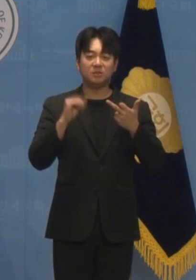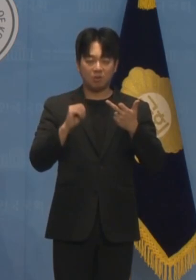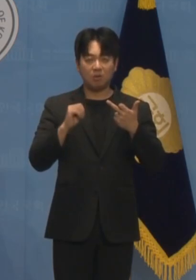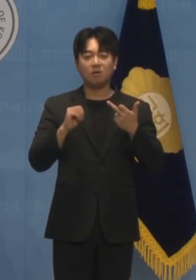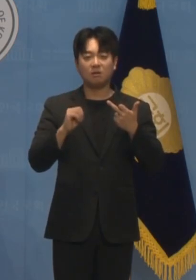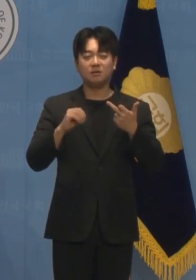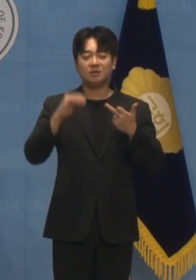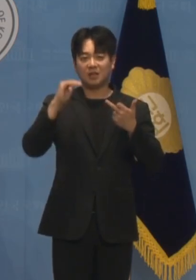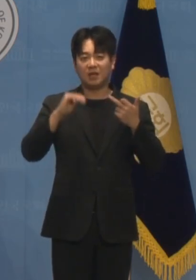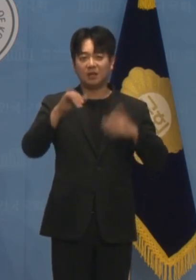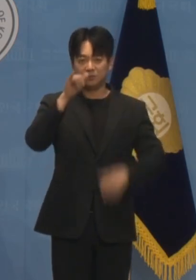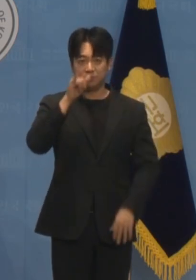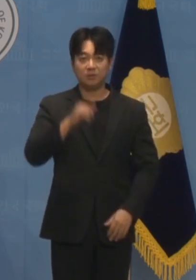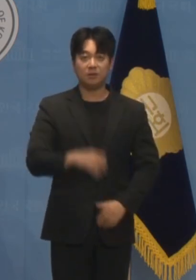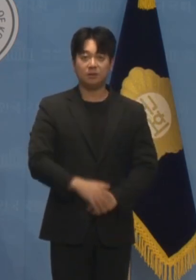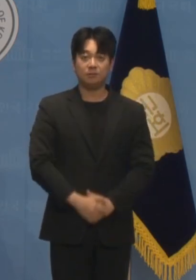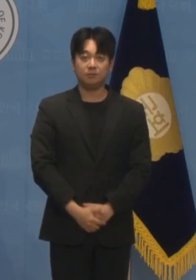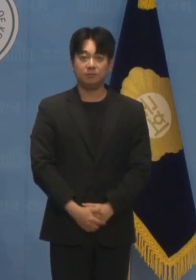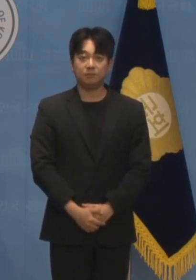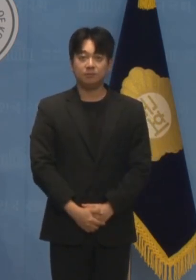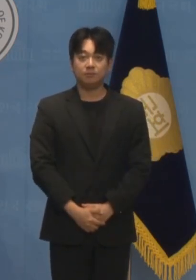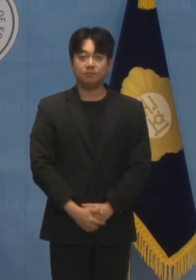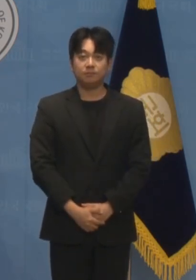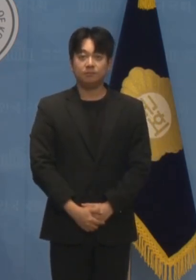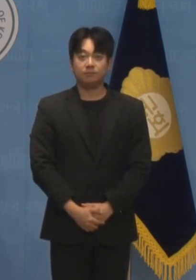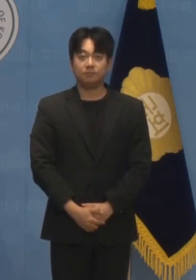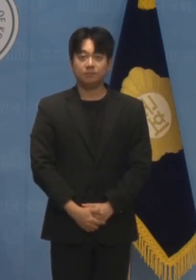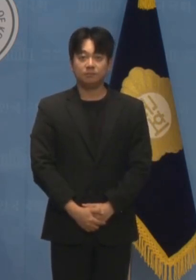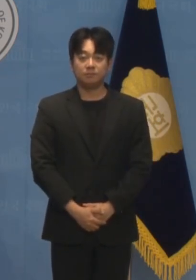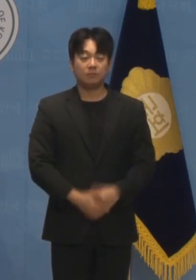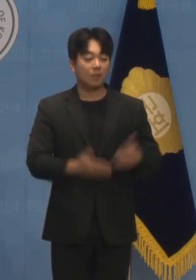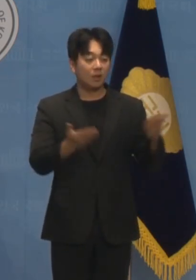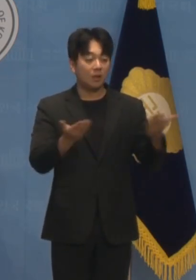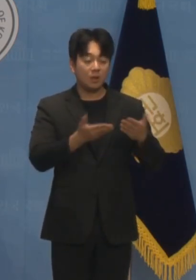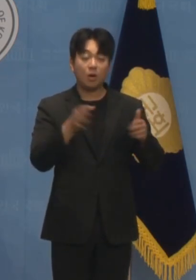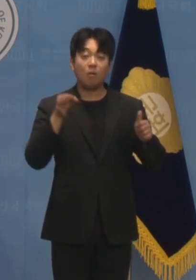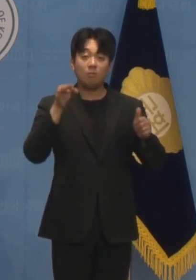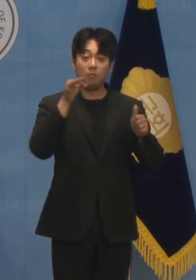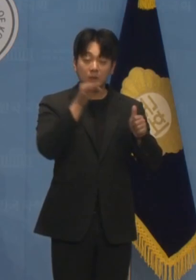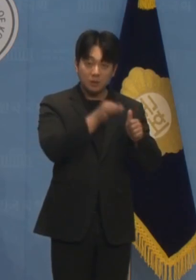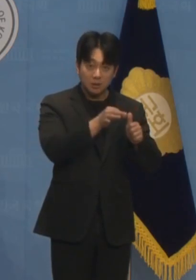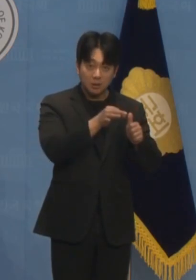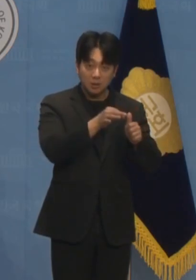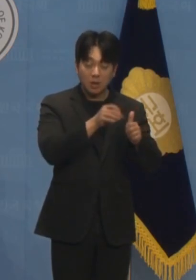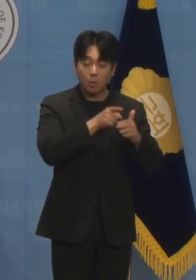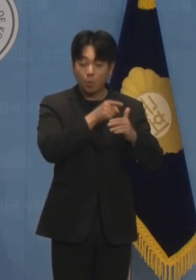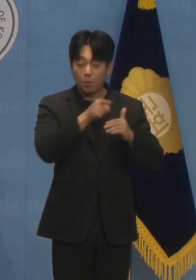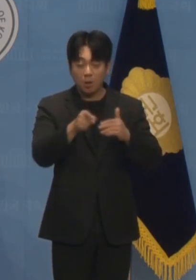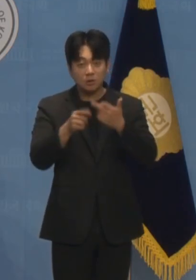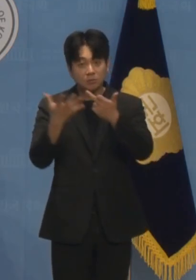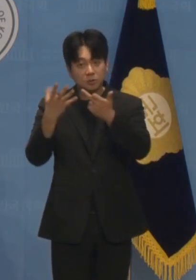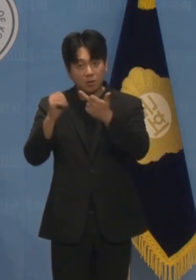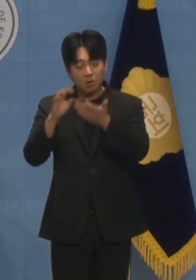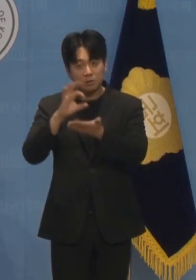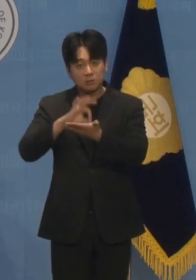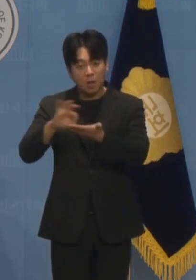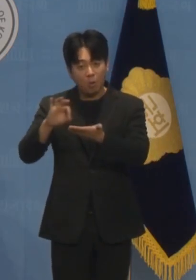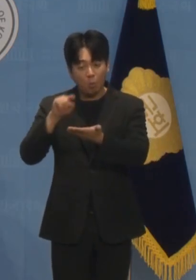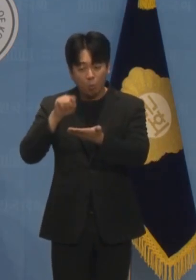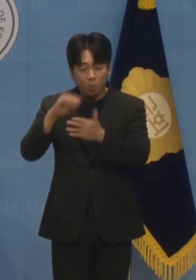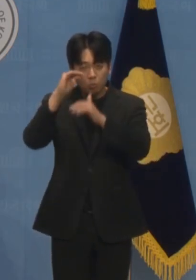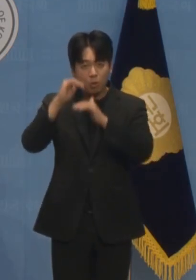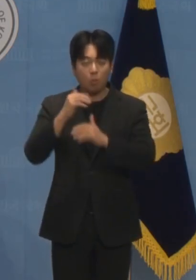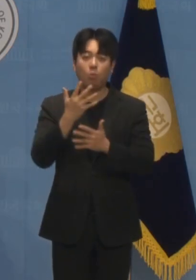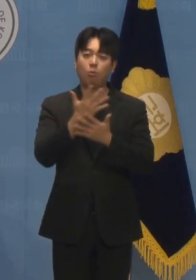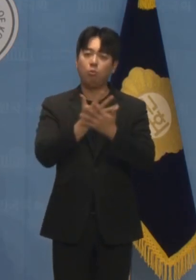납니다. 자체 수입 중 인건비에 지출되지 않은 차액을 어떻게 사용했는지도